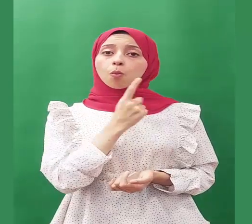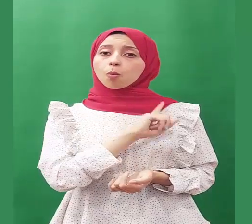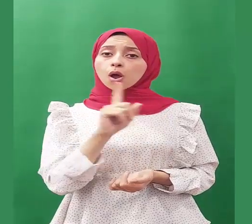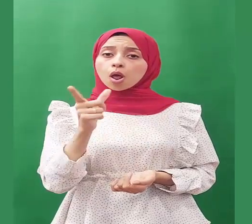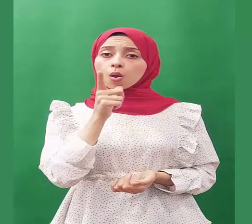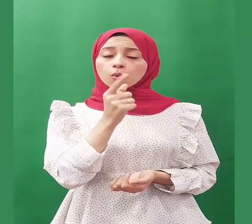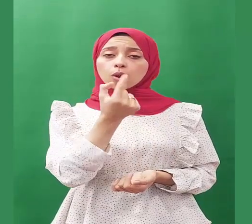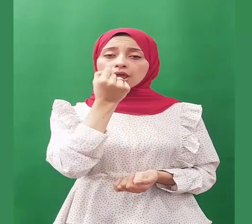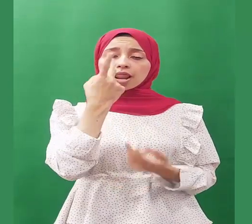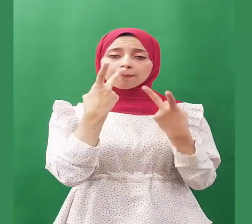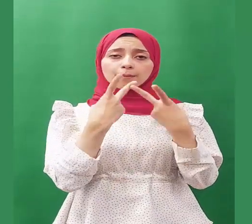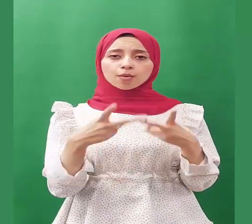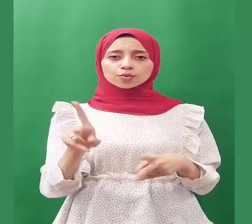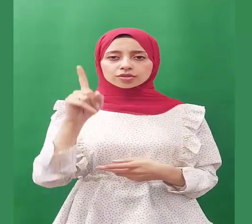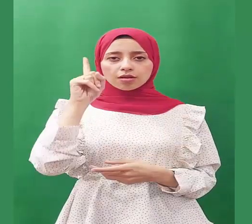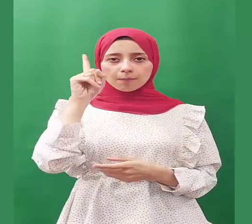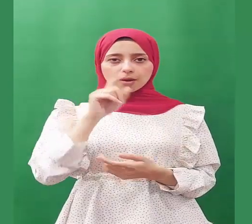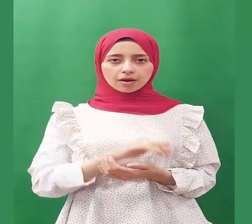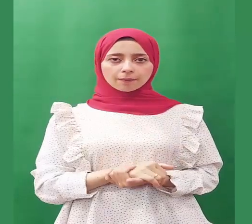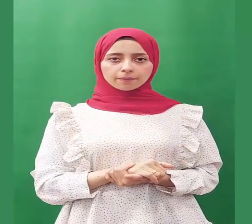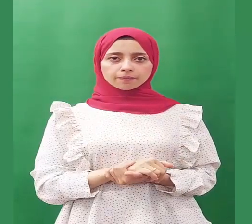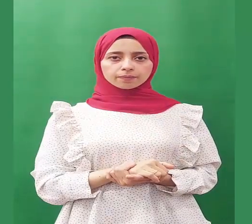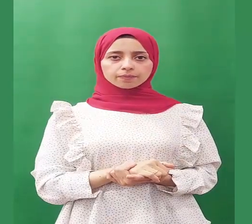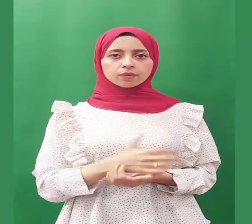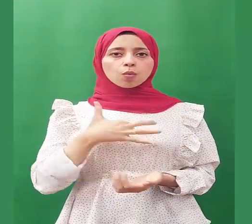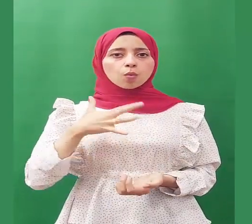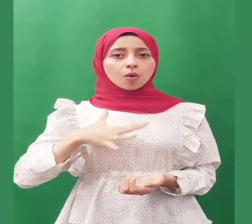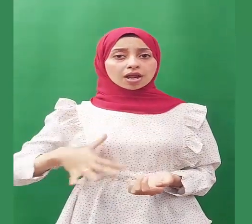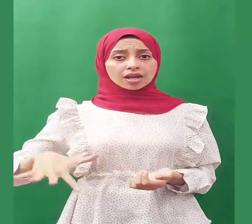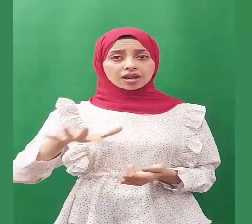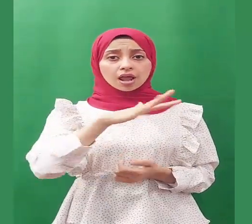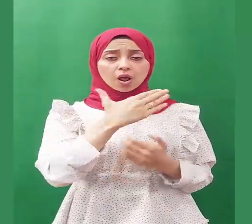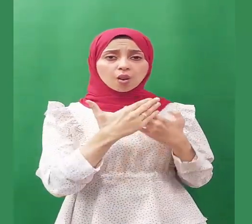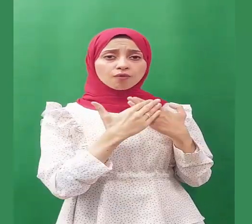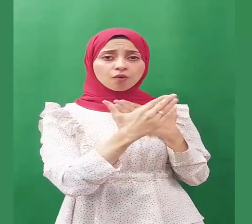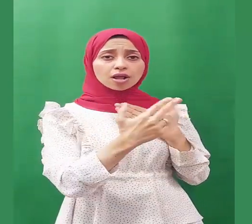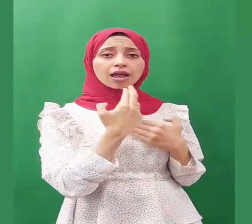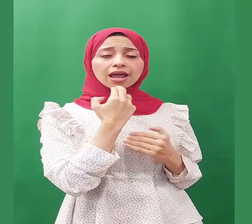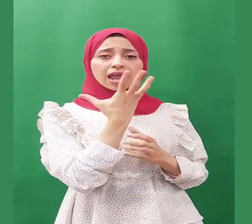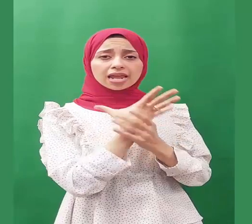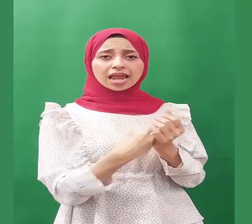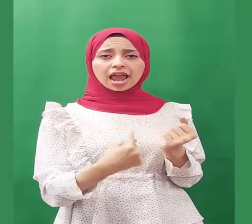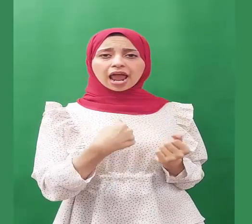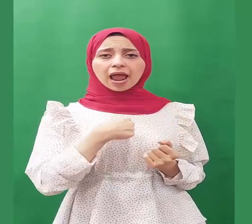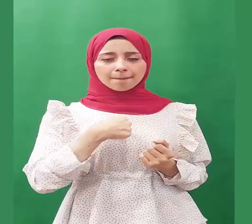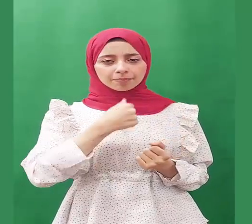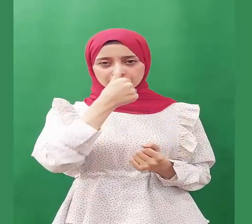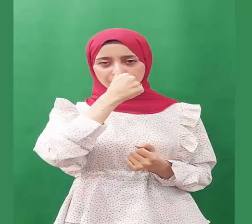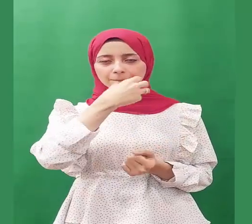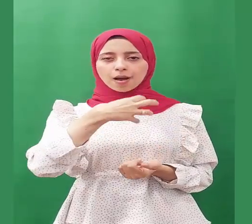الا ما يرضي ربنا وانا لفراقك يا ابراهيم لمحزونون